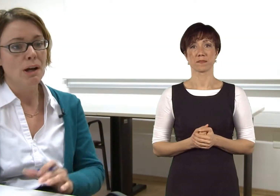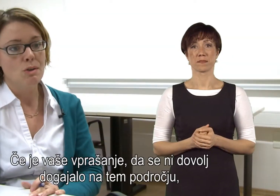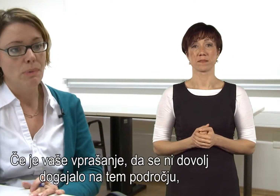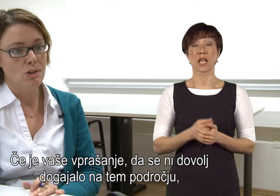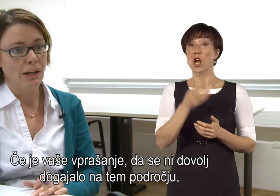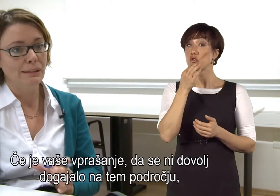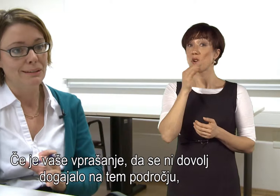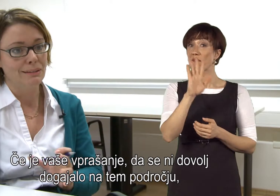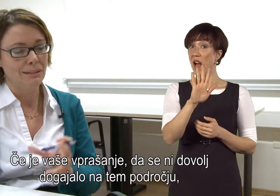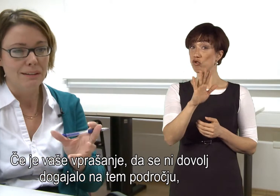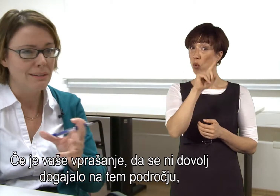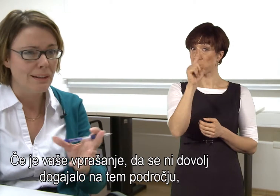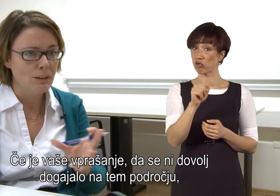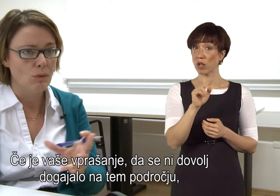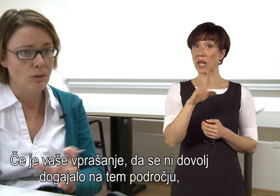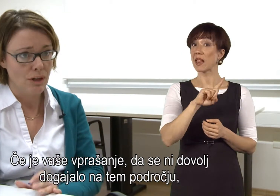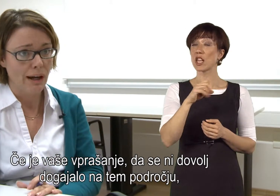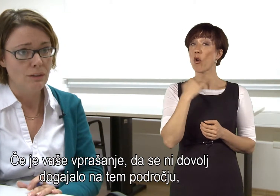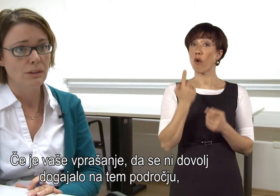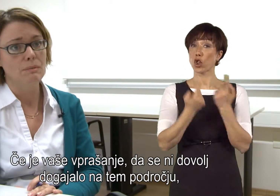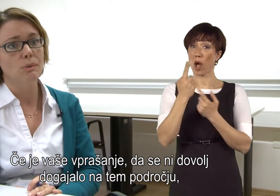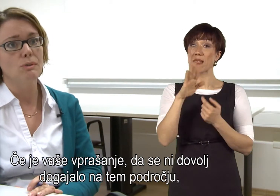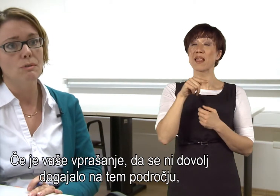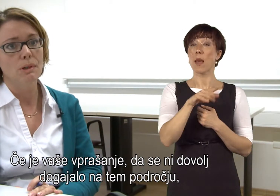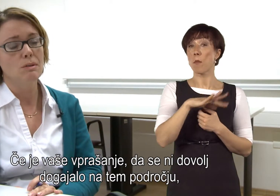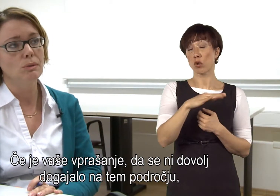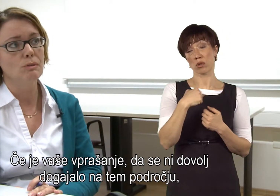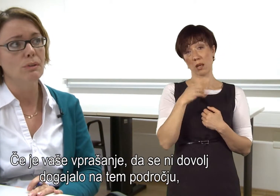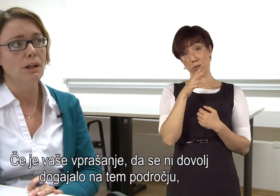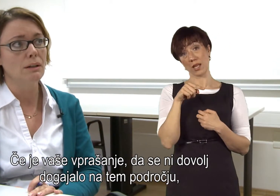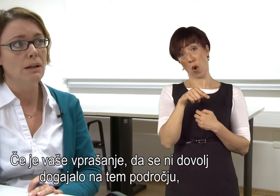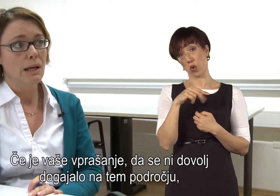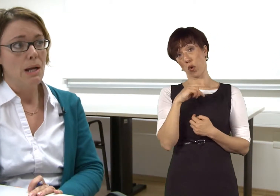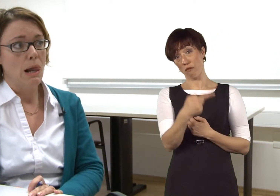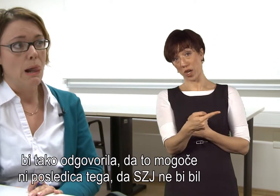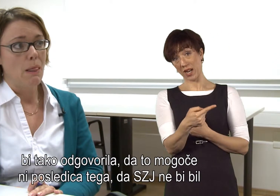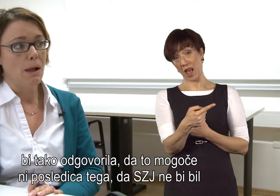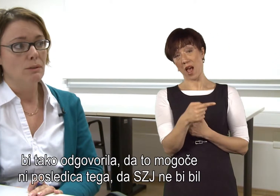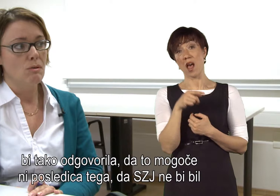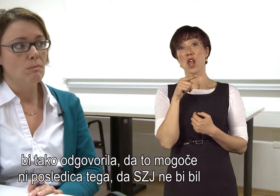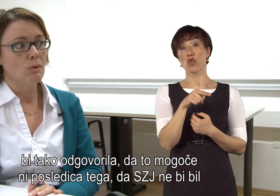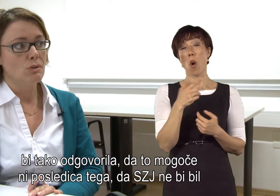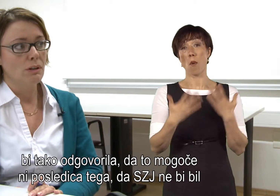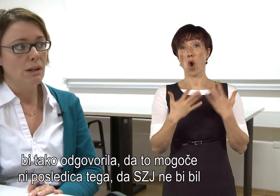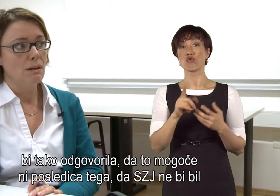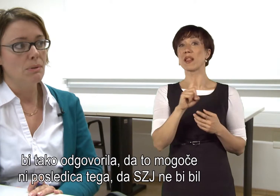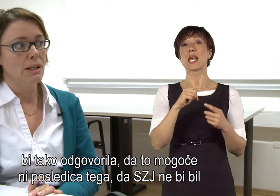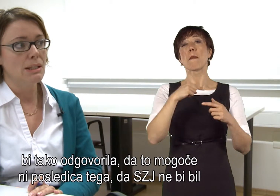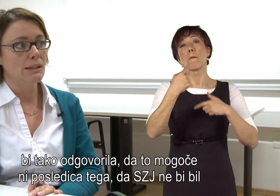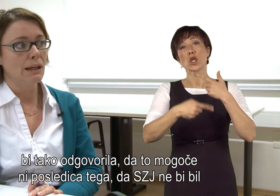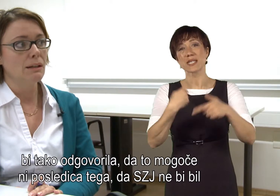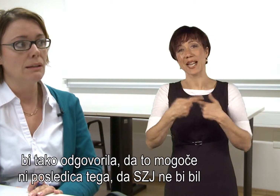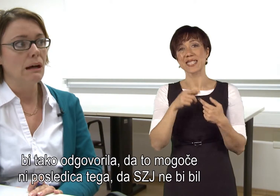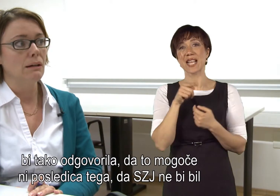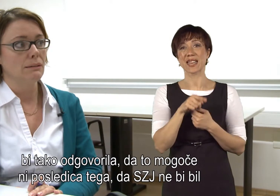Če je vaše vprašanje, da se ni dovolj dogajalo na tem področju, bi jaz tako odgovorila, da to mogoče ni